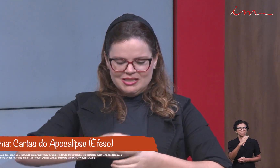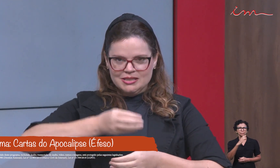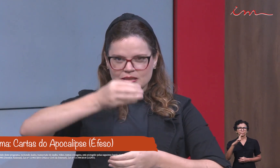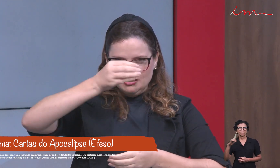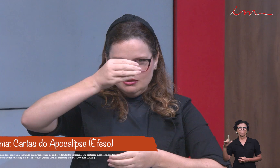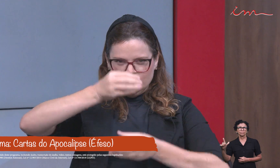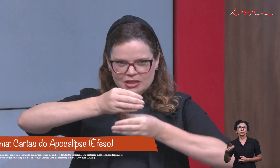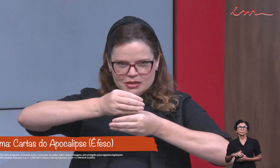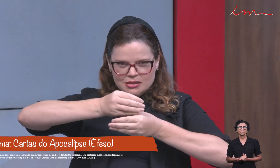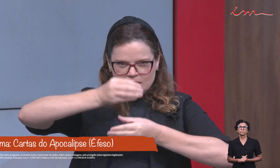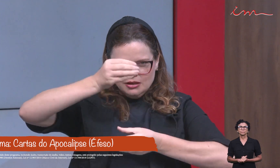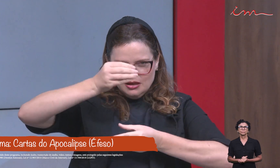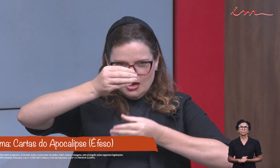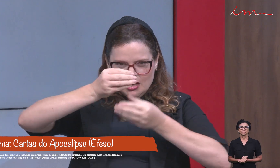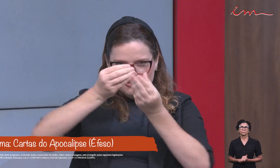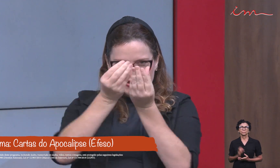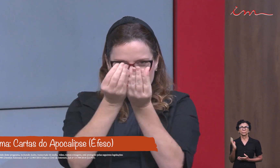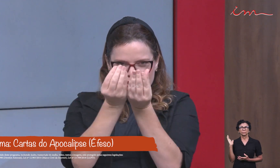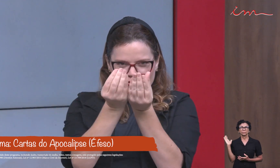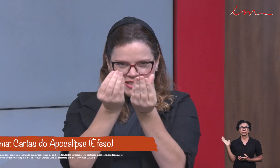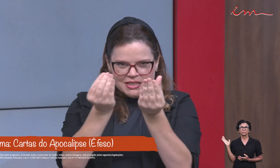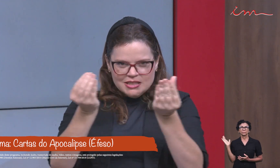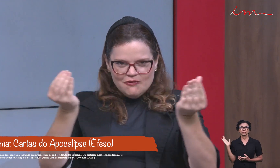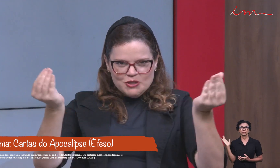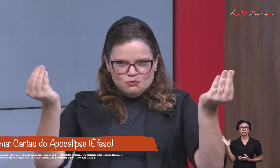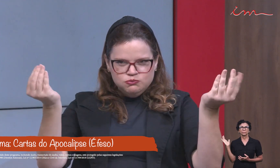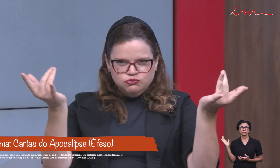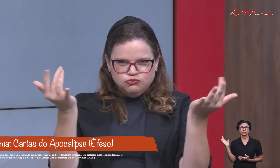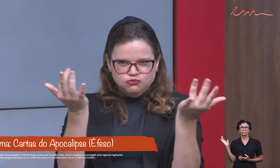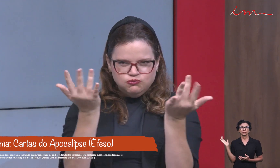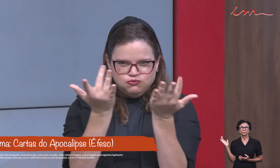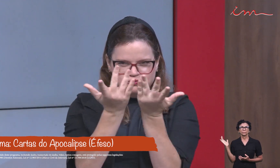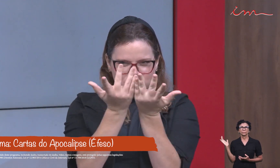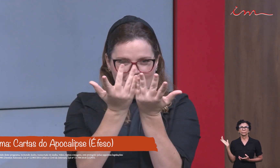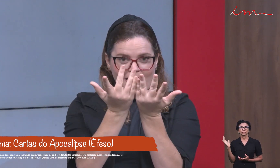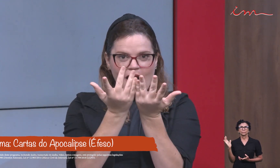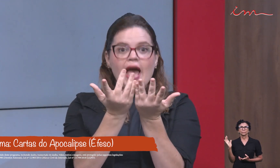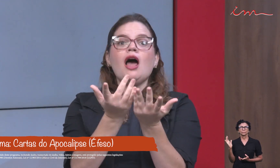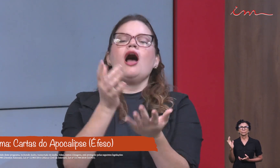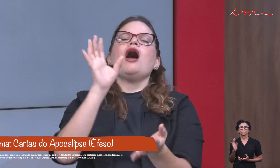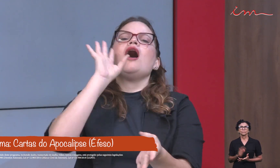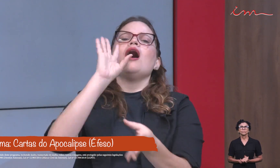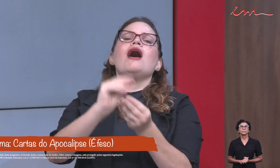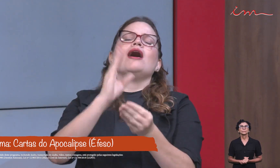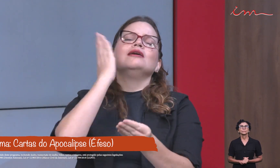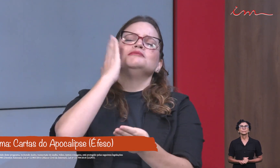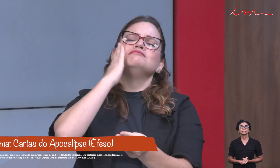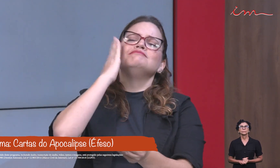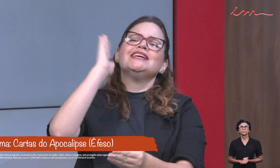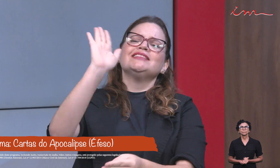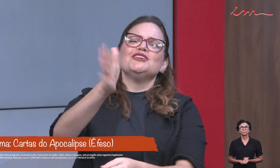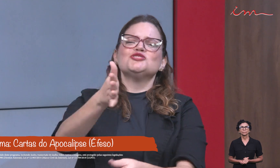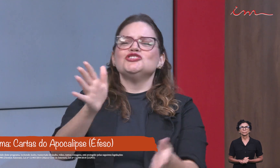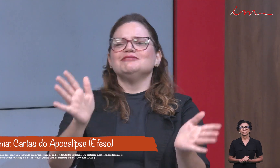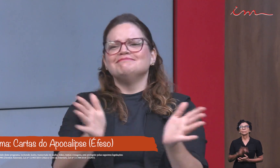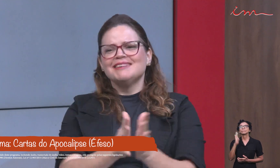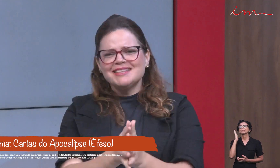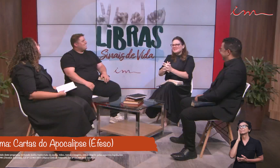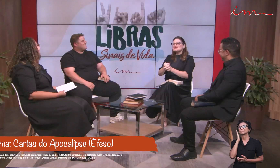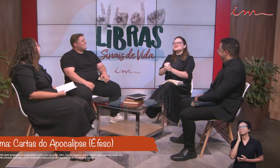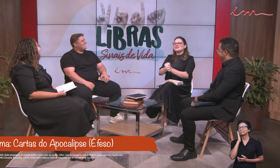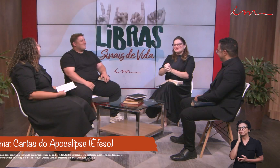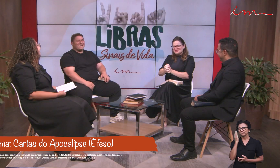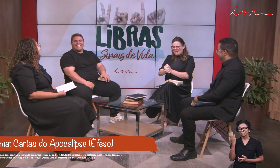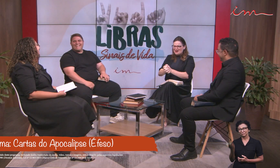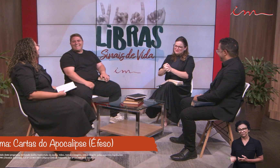fiz assim, e fiz assim, fazendo assim, fiz. Ela, Entendi.